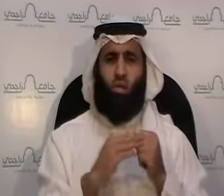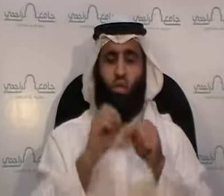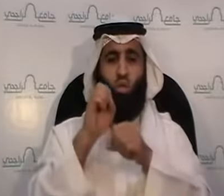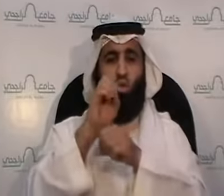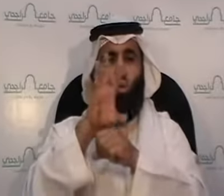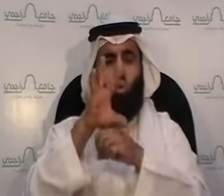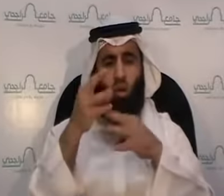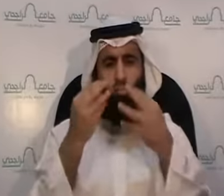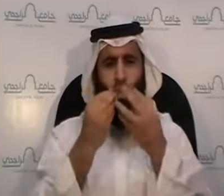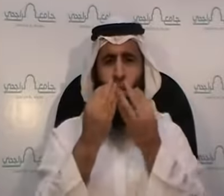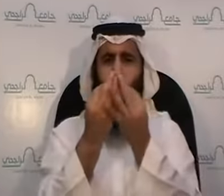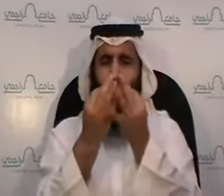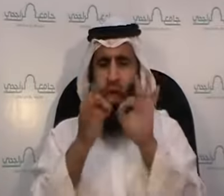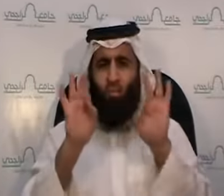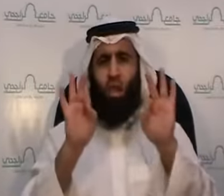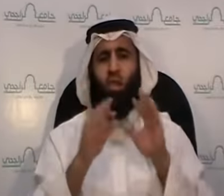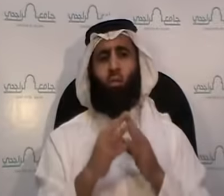تمامه وكماله،